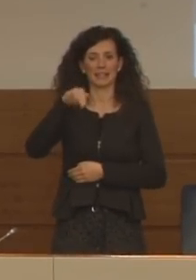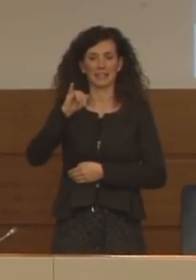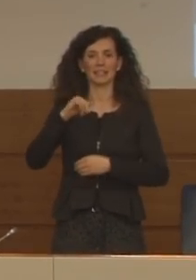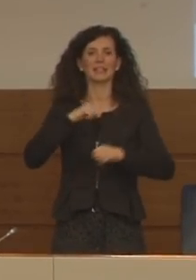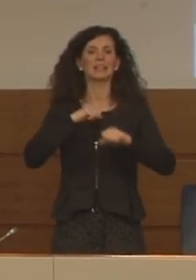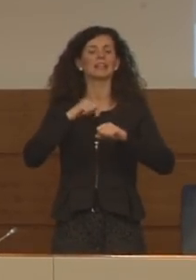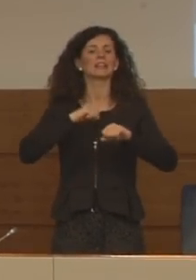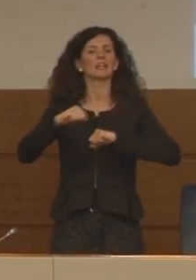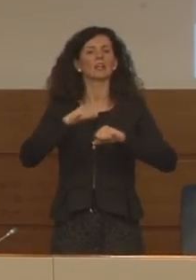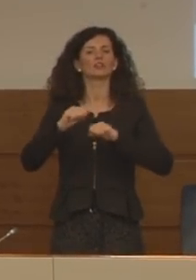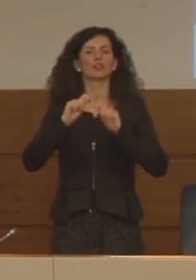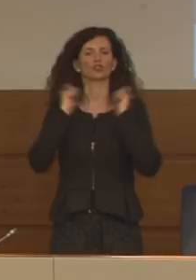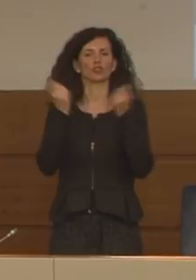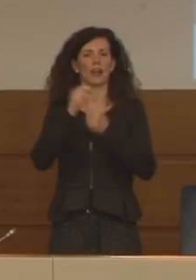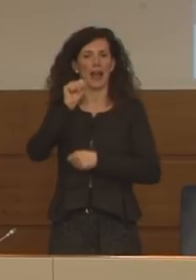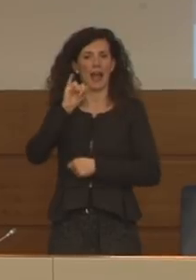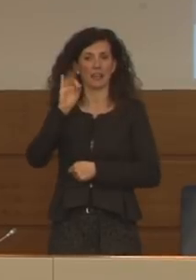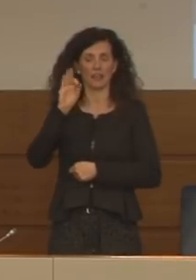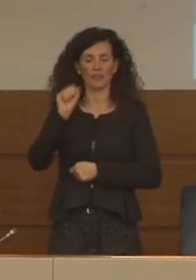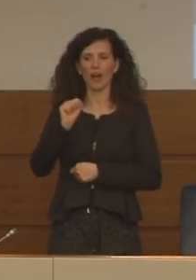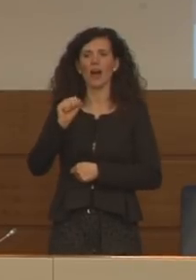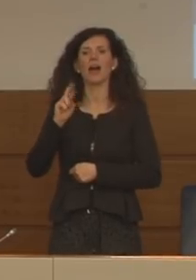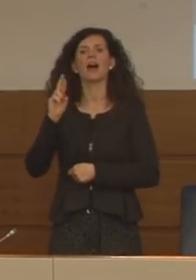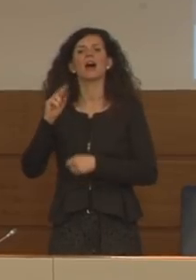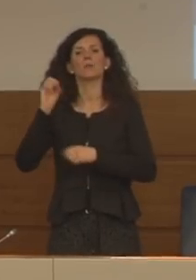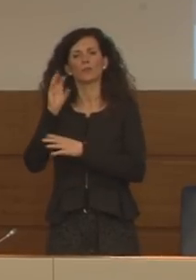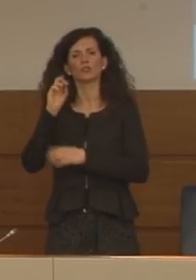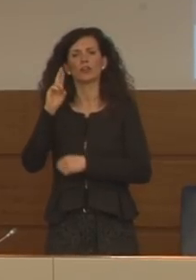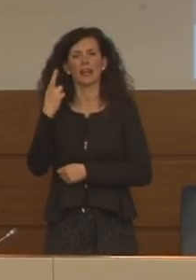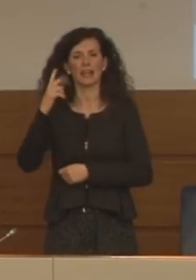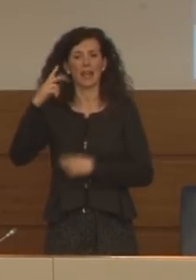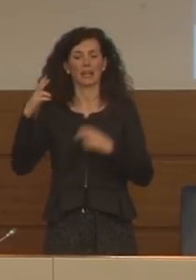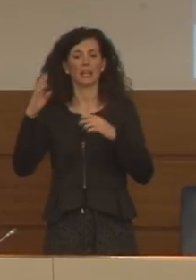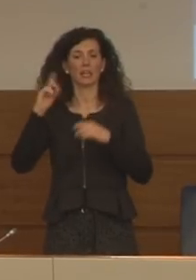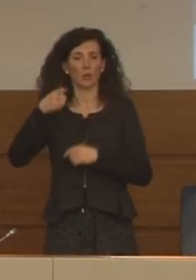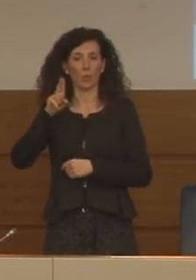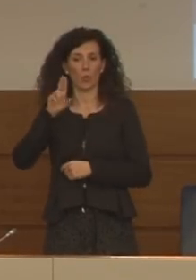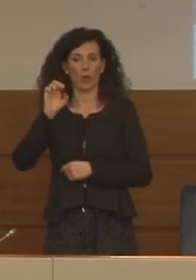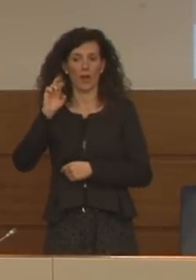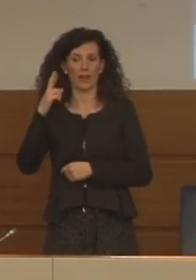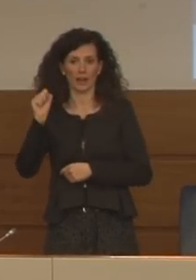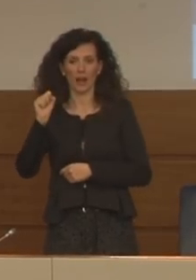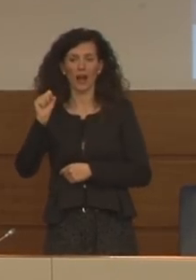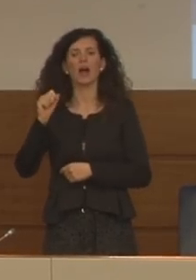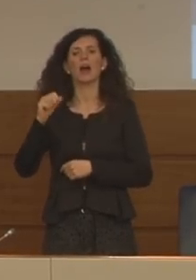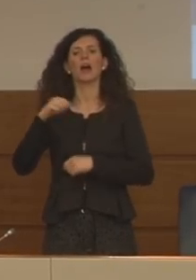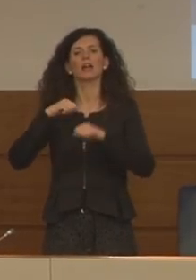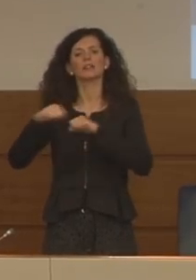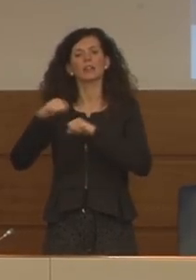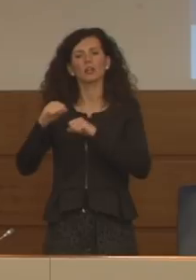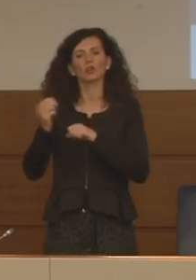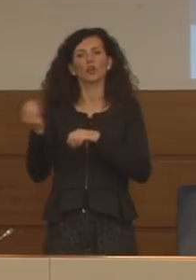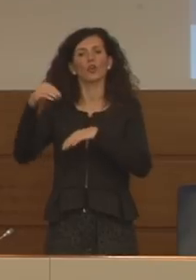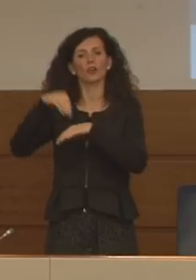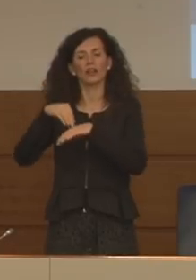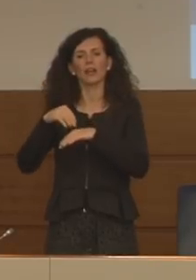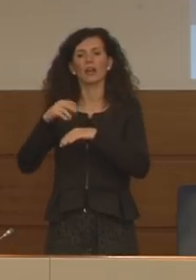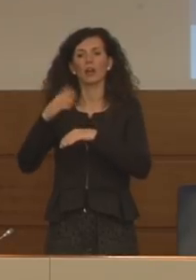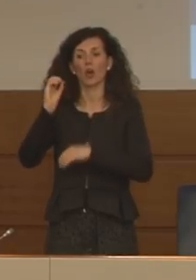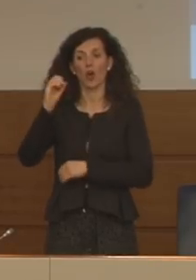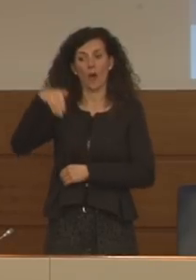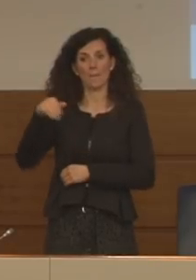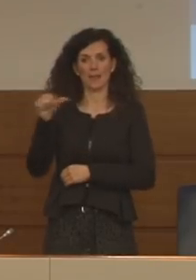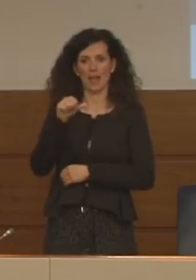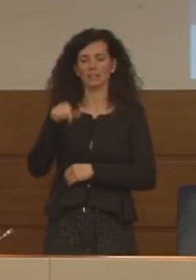dell'aifa e il professor ranieri guerra direttore generale aggiunto della ms che mi accompagnano